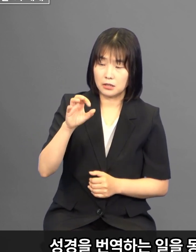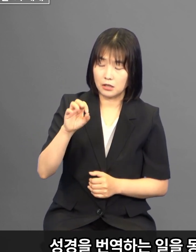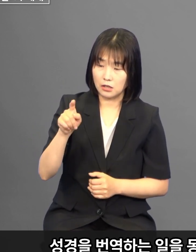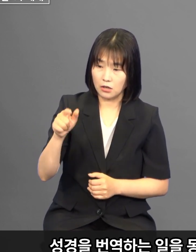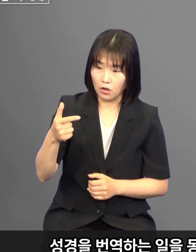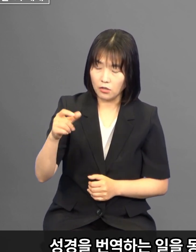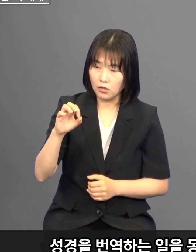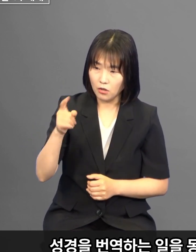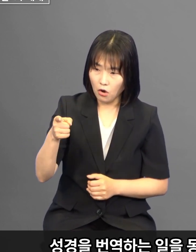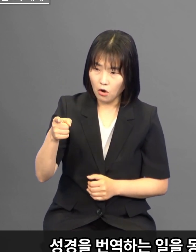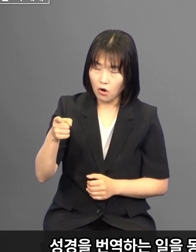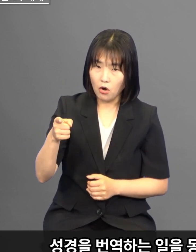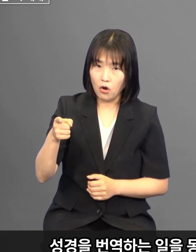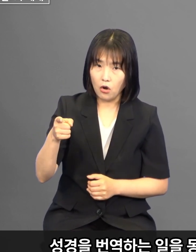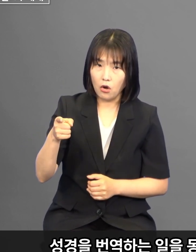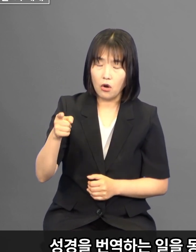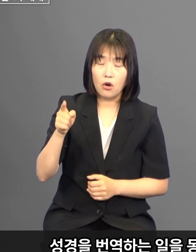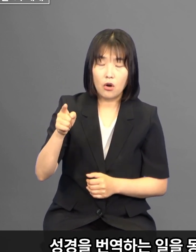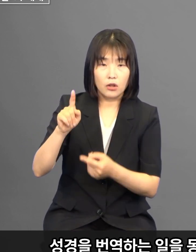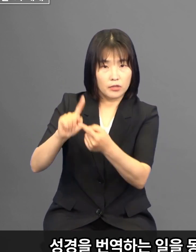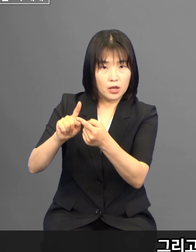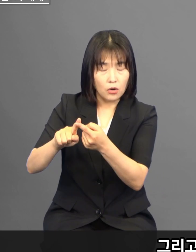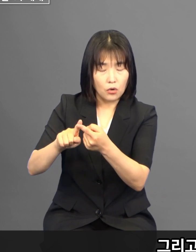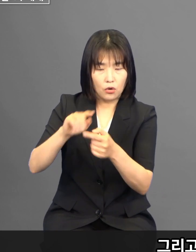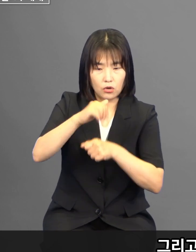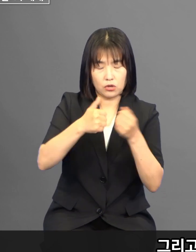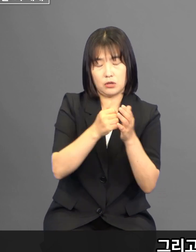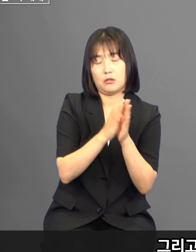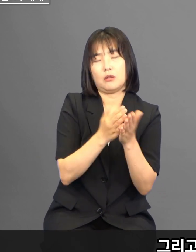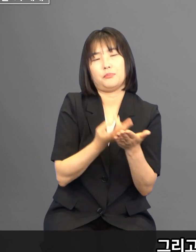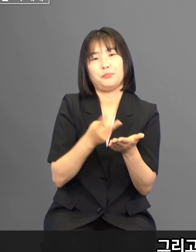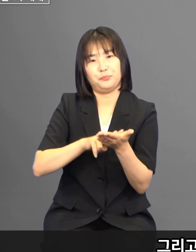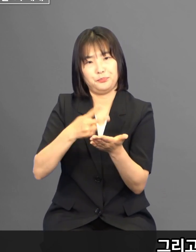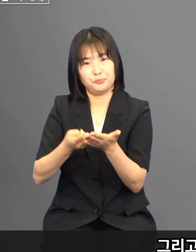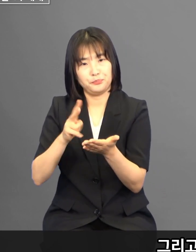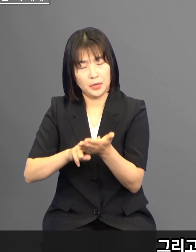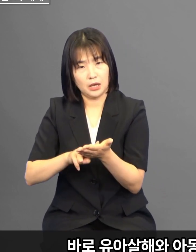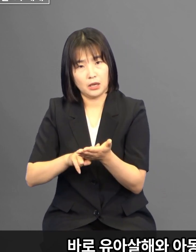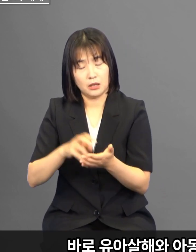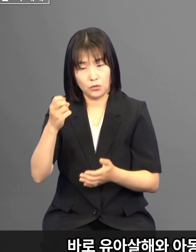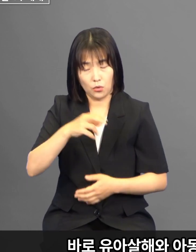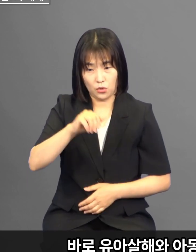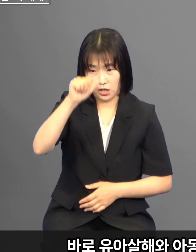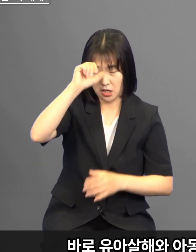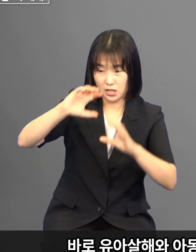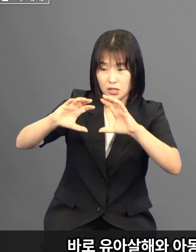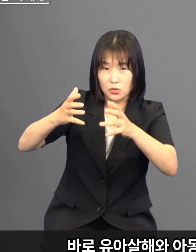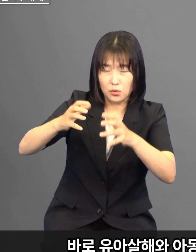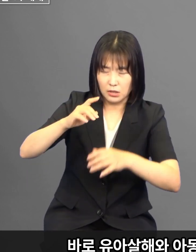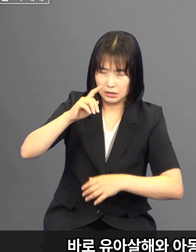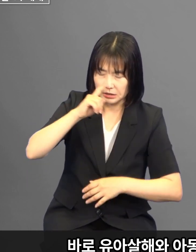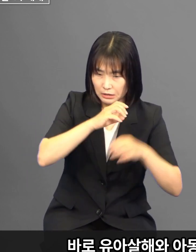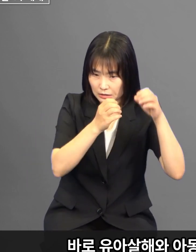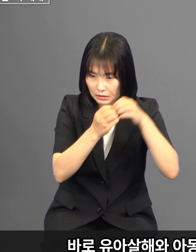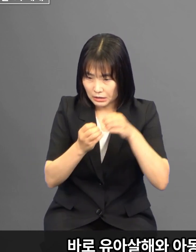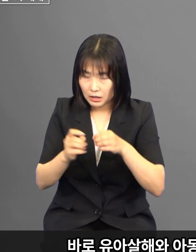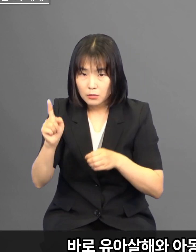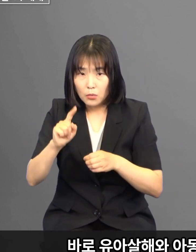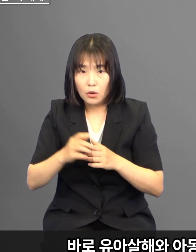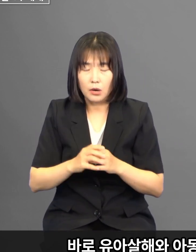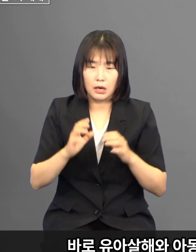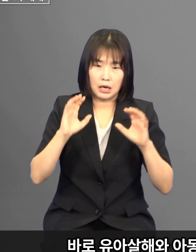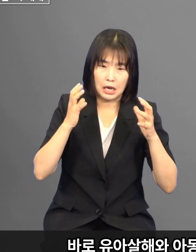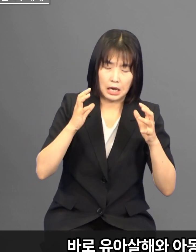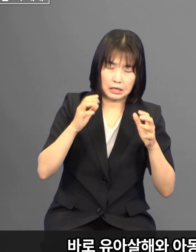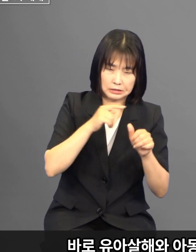일을 동역자들과 함께 그 일을 해 나갑니다. 그리고 인도의 악습이죠. 바로 유아 살해와 아동